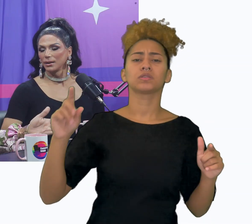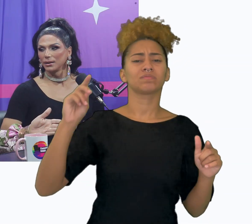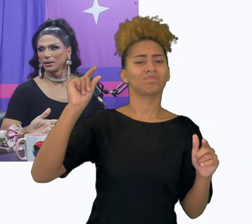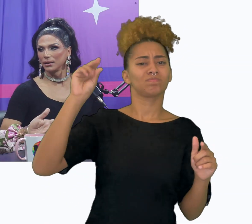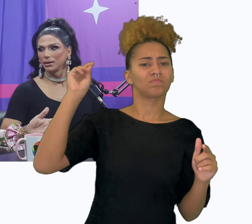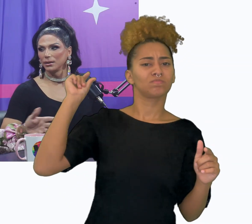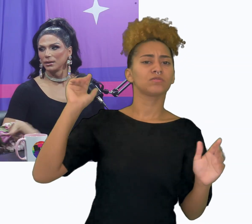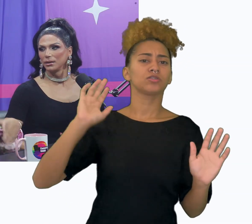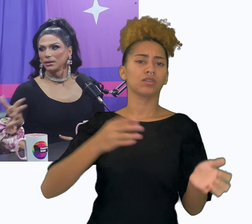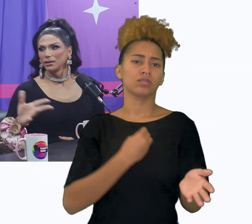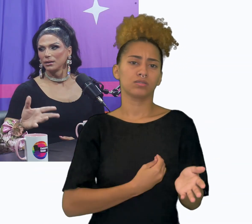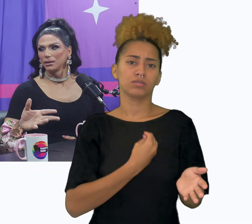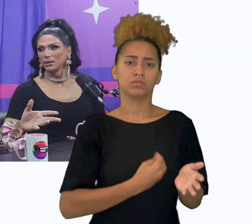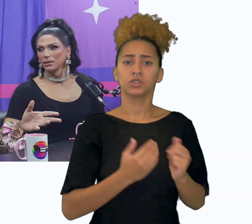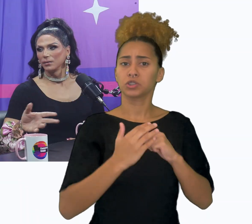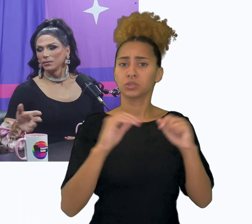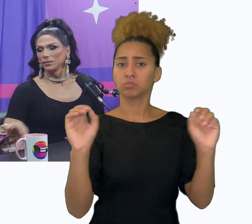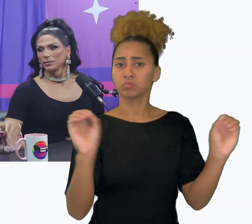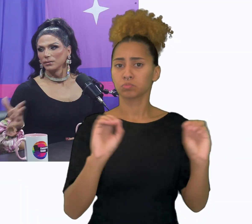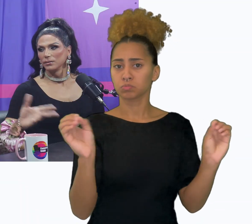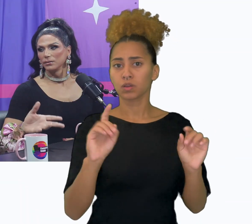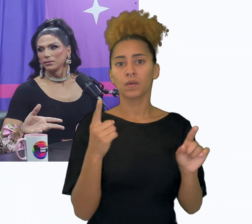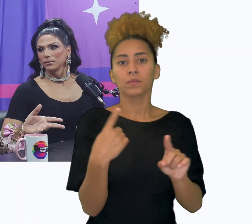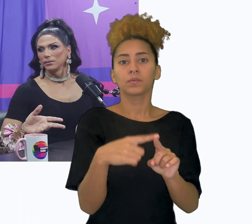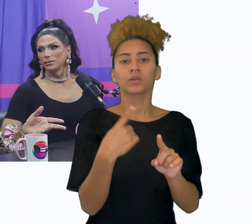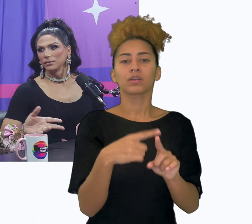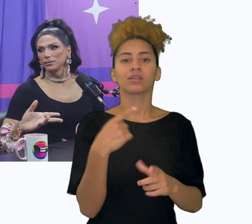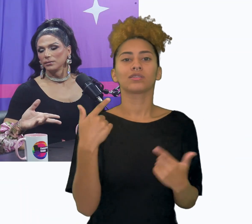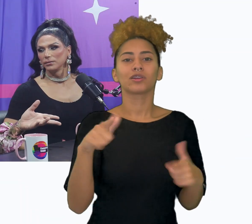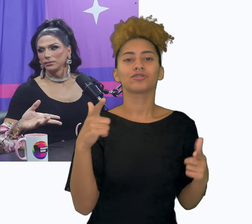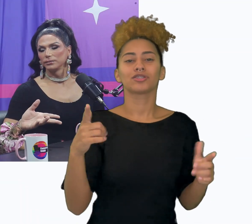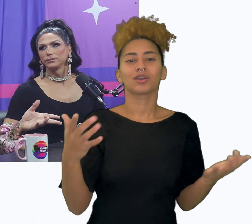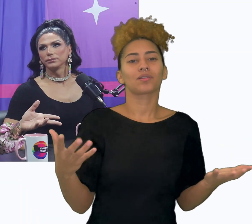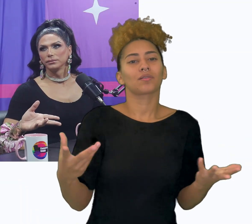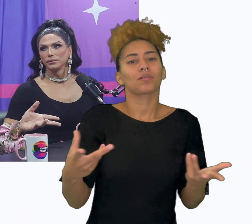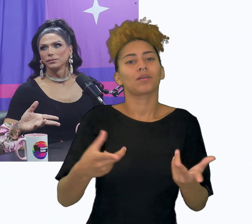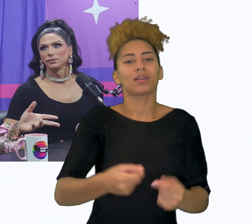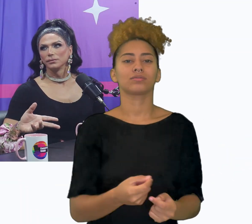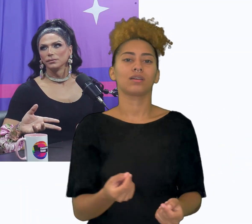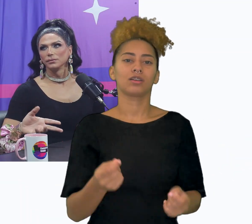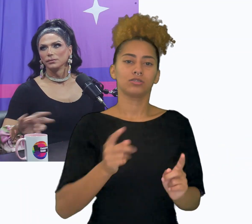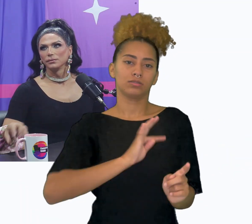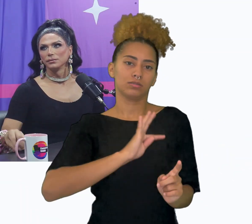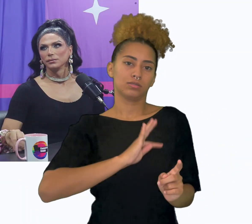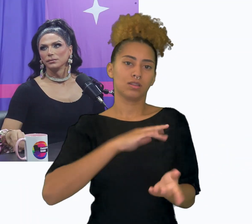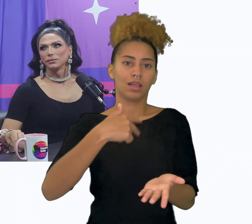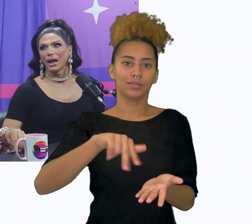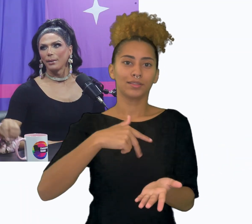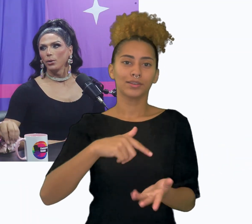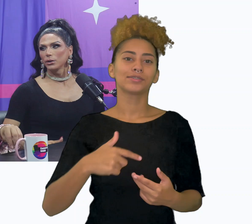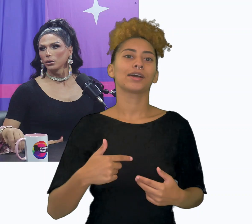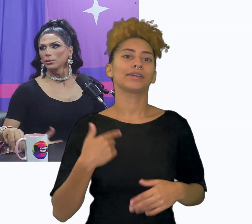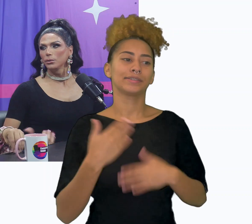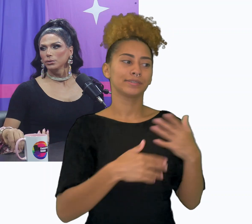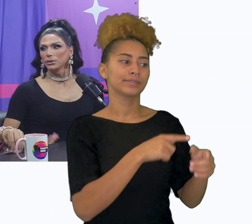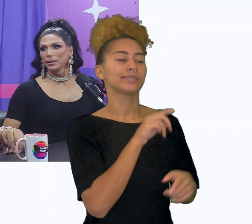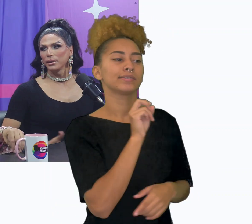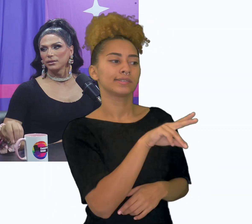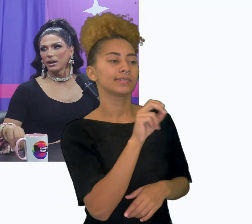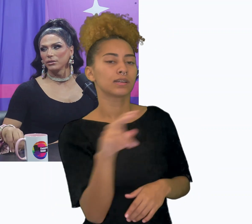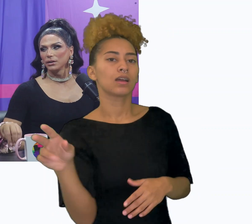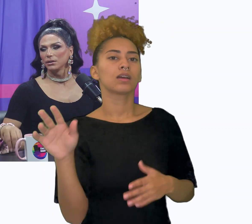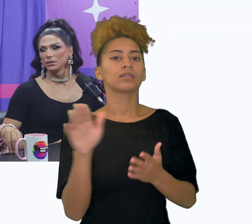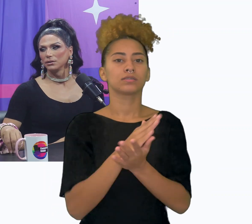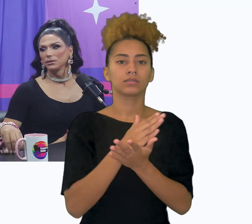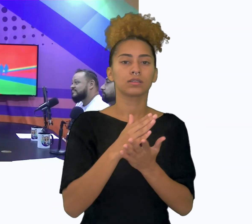mais tempo que não foram chamadas porque não tinha, né, a qualidade técnica da dança, e eu fui. Acabou que todo mundo, né?